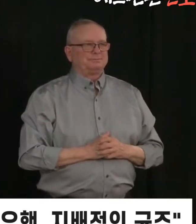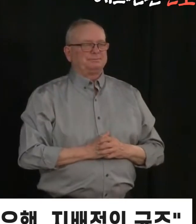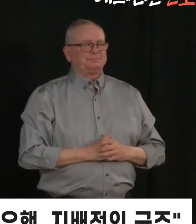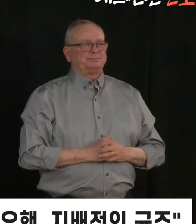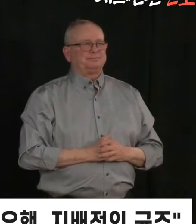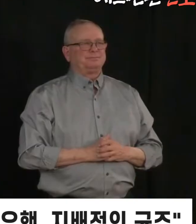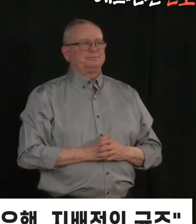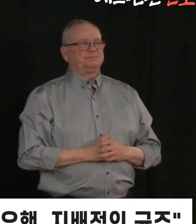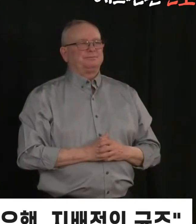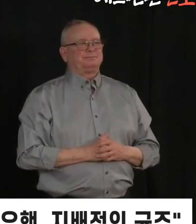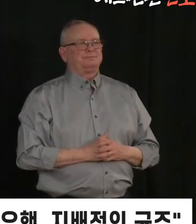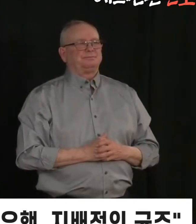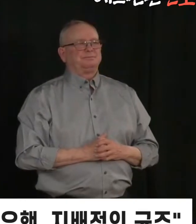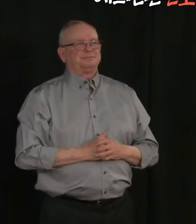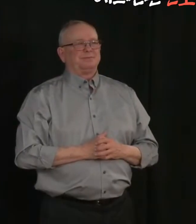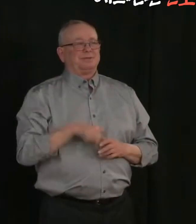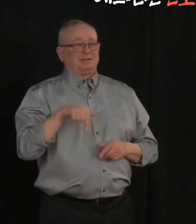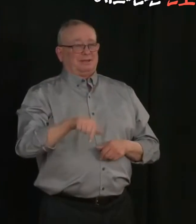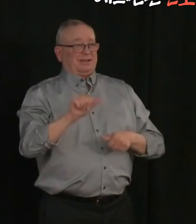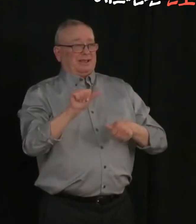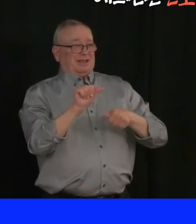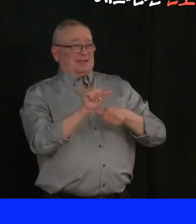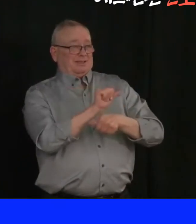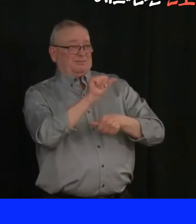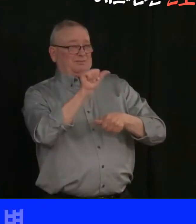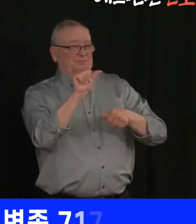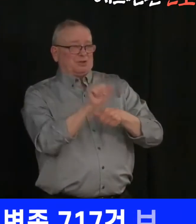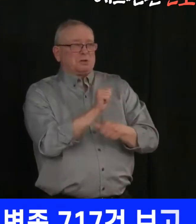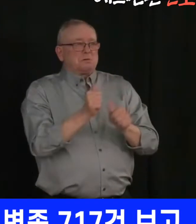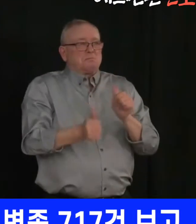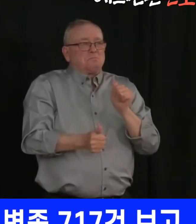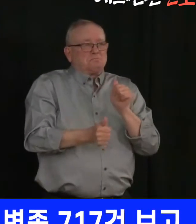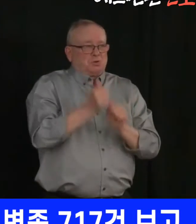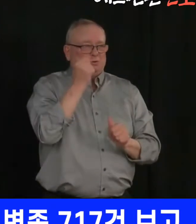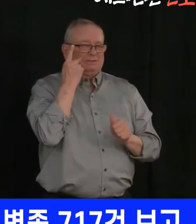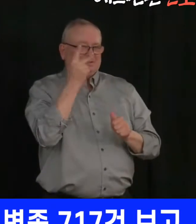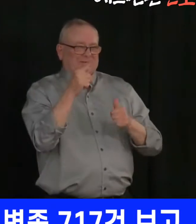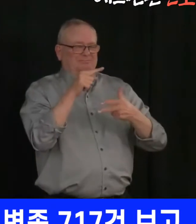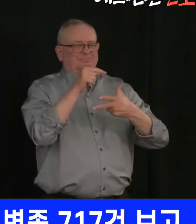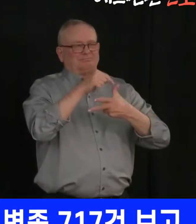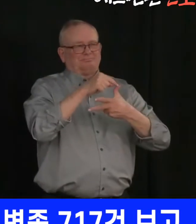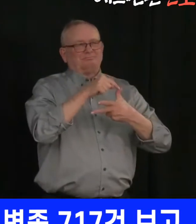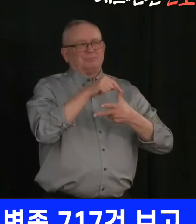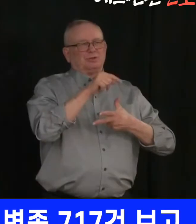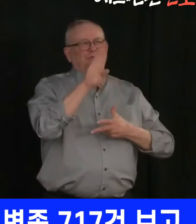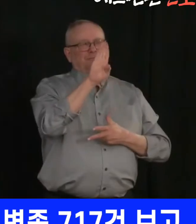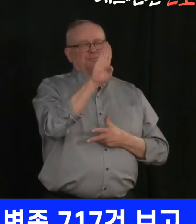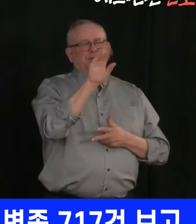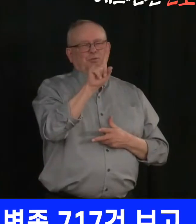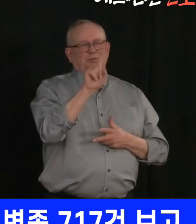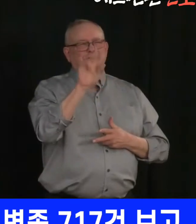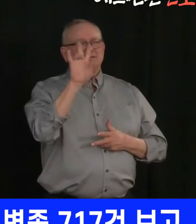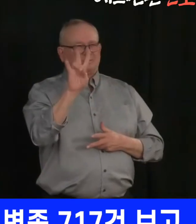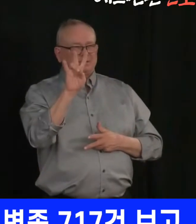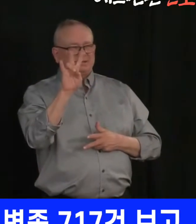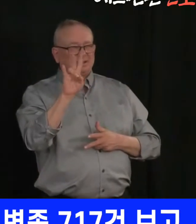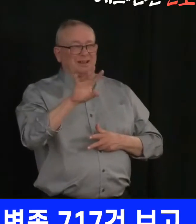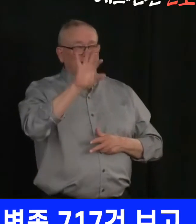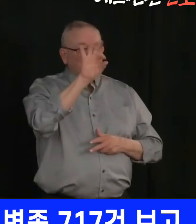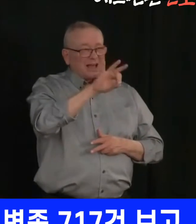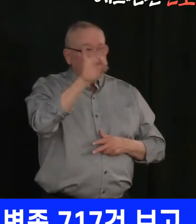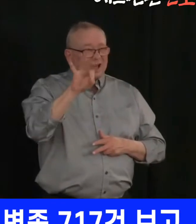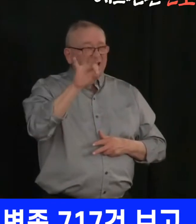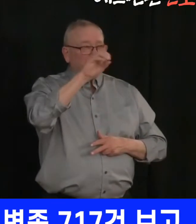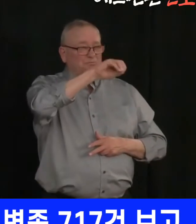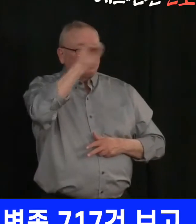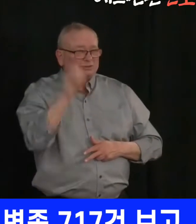일으키는 지배적인 균주라고 하였습니다. 엘버타는 목요일에 전염성이 높은 코로나 바이러스 변종과 관련된